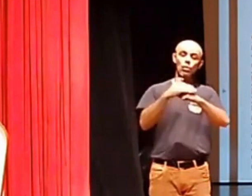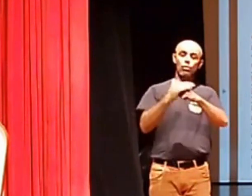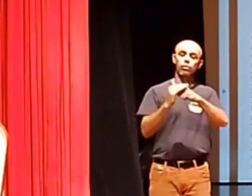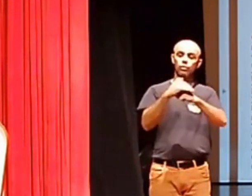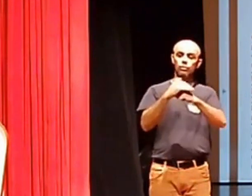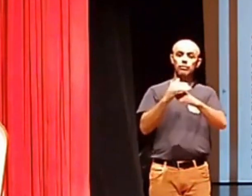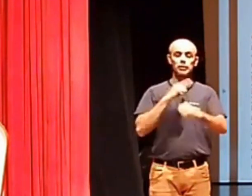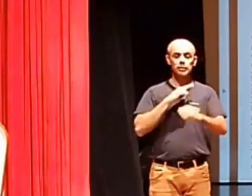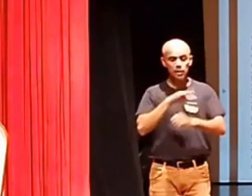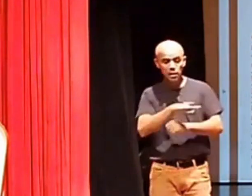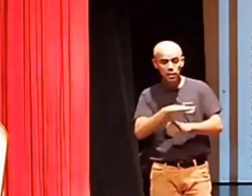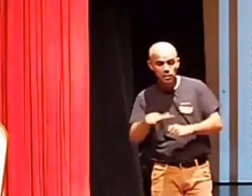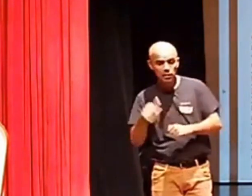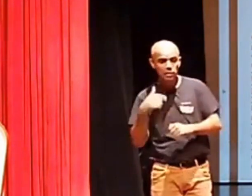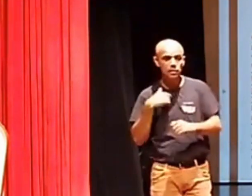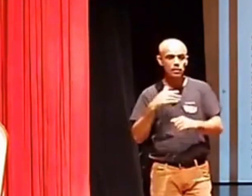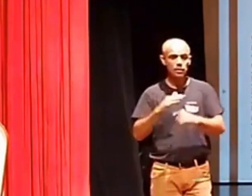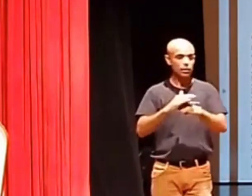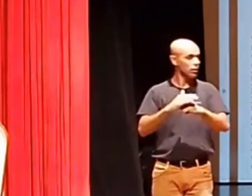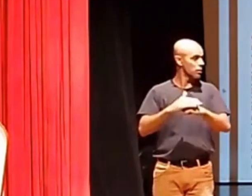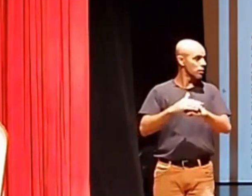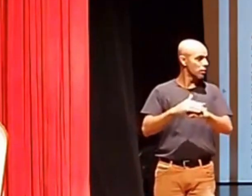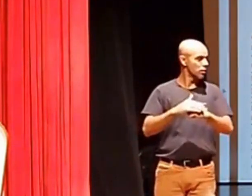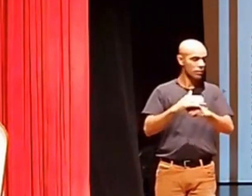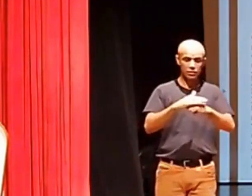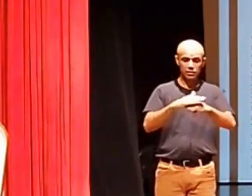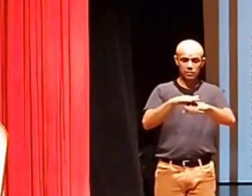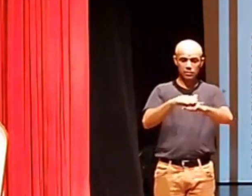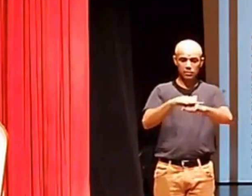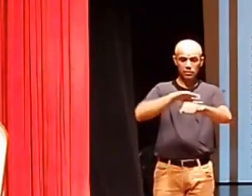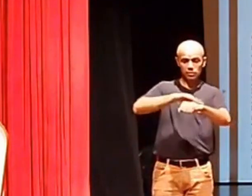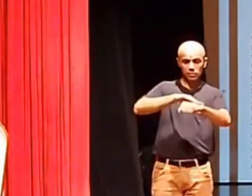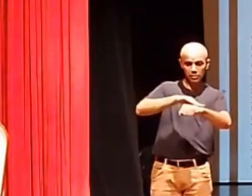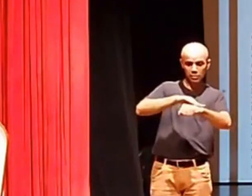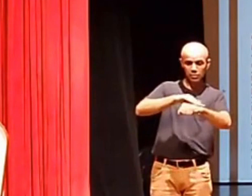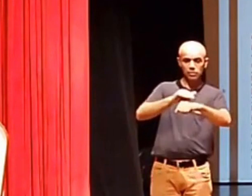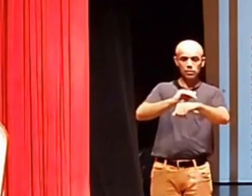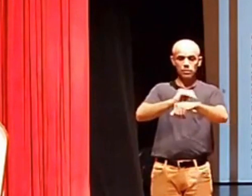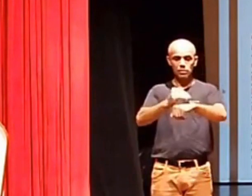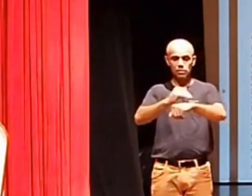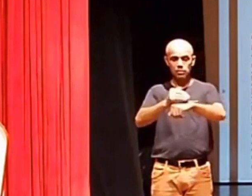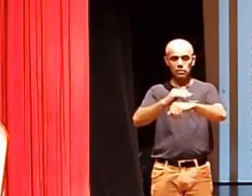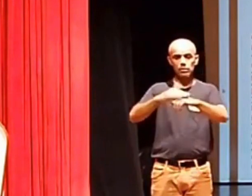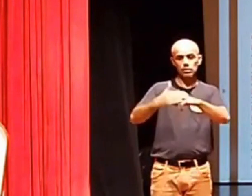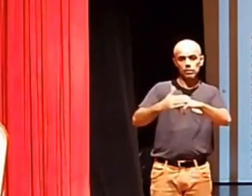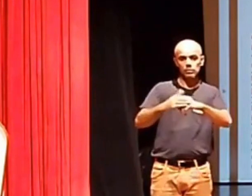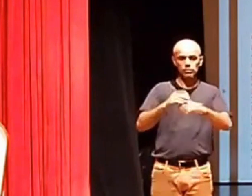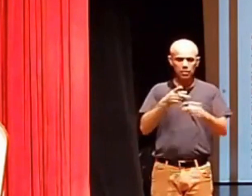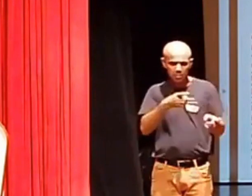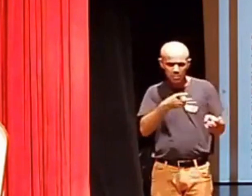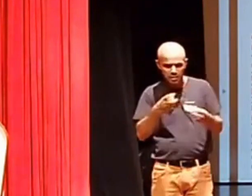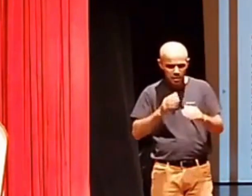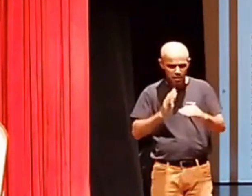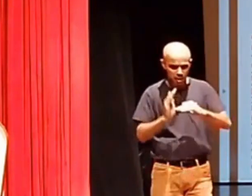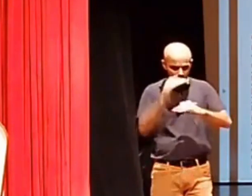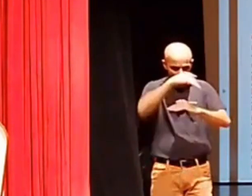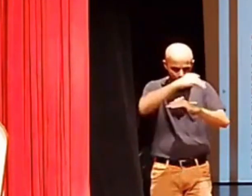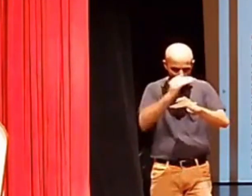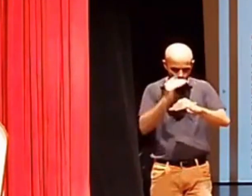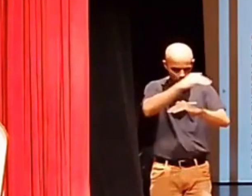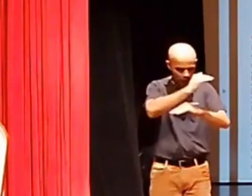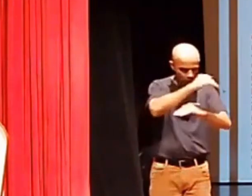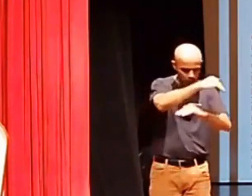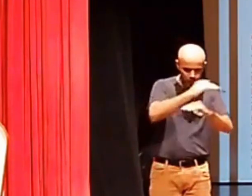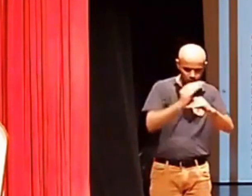Tem crianças que a escoliose dela vai estar mais aqui, por exemplo, na região lombar. Então, esse lado vai estar mais alto do quadril e esse